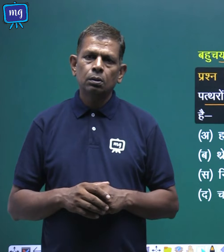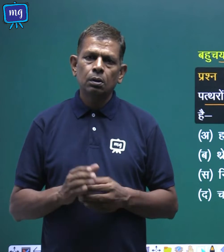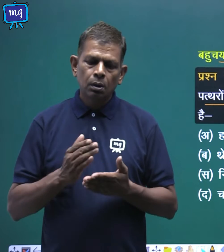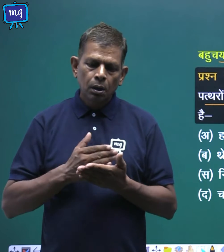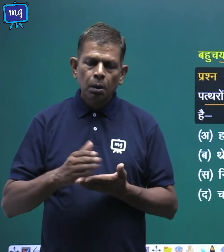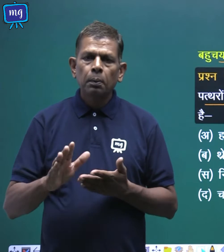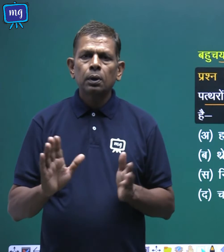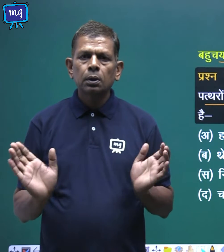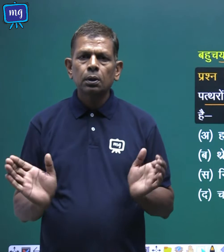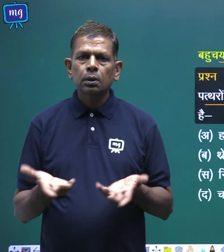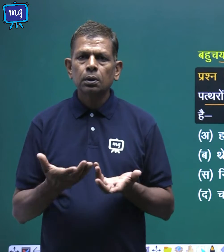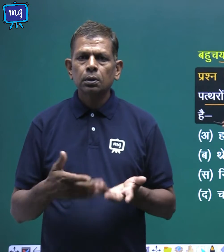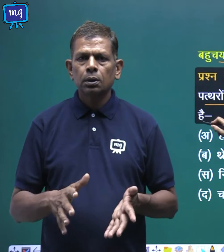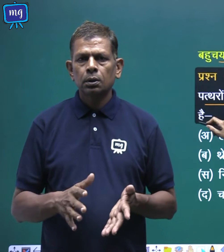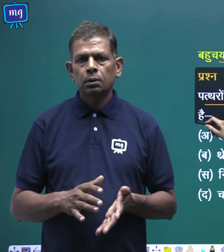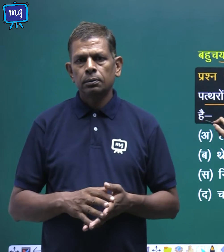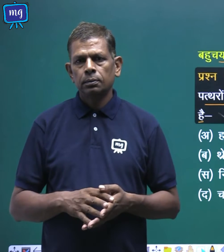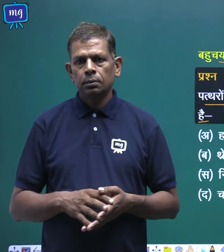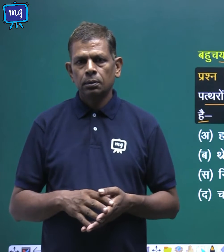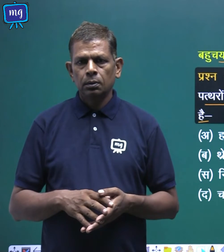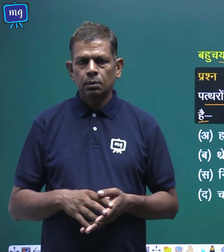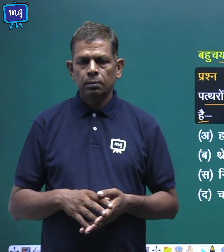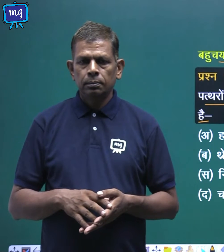पृथक किया जा सकता है।